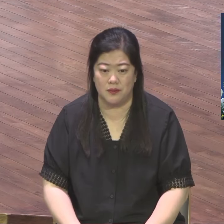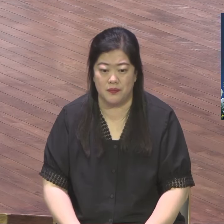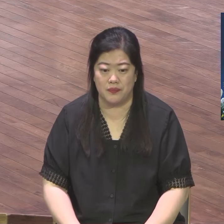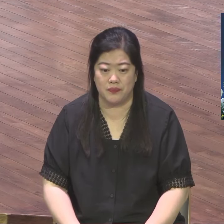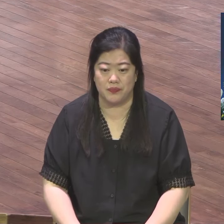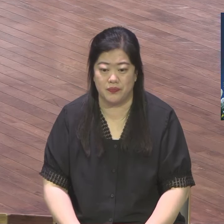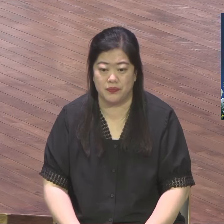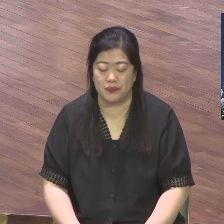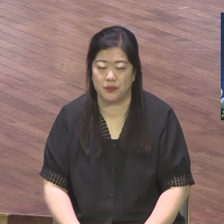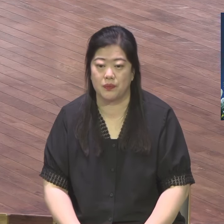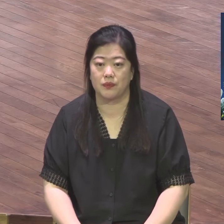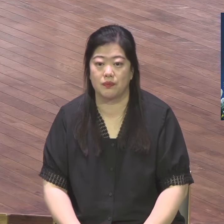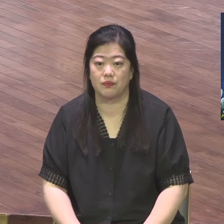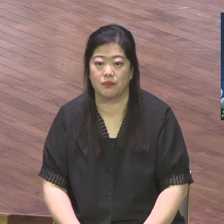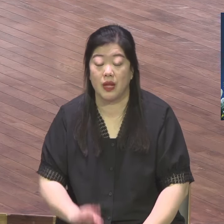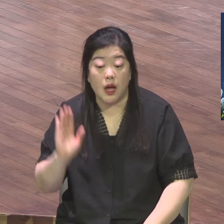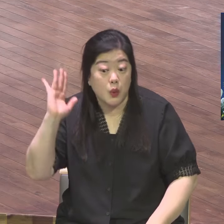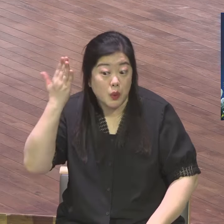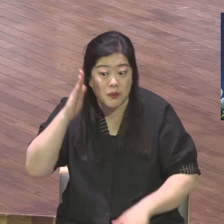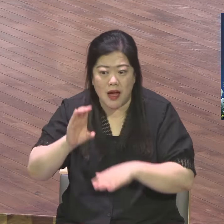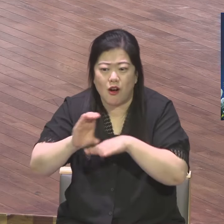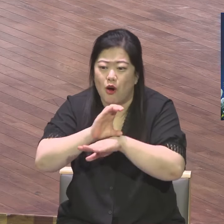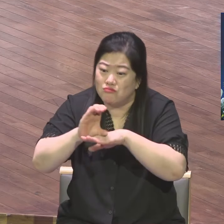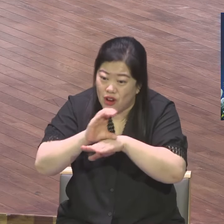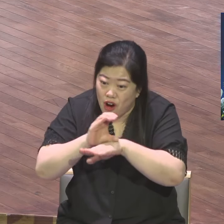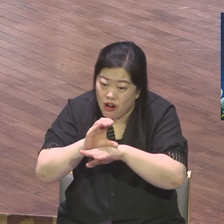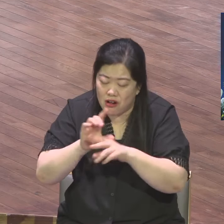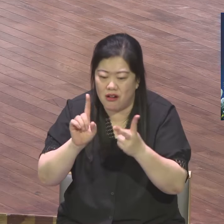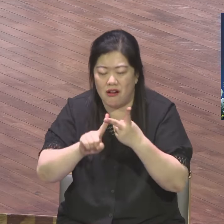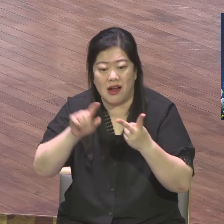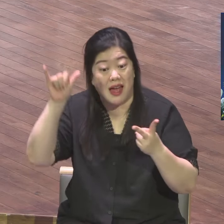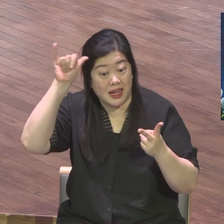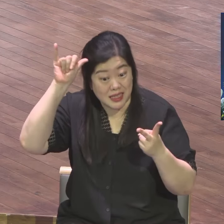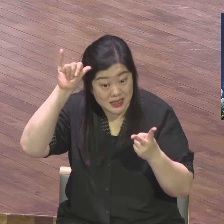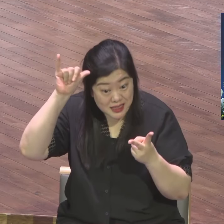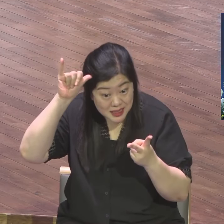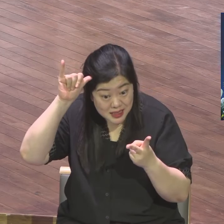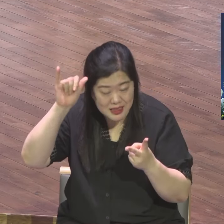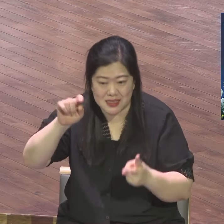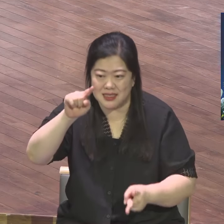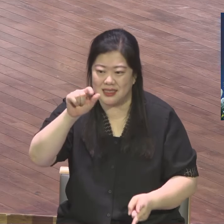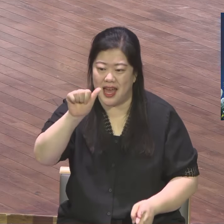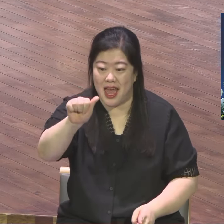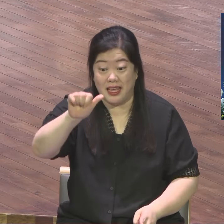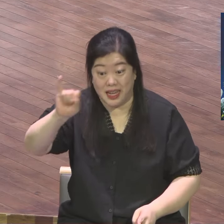세계 투자가 최고 투자 자기가 다 아는 현장을 가지고 투자 알아야 하지.